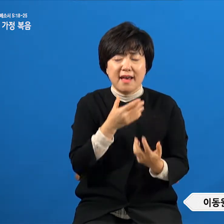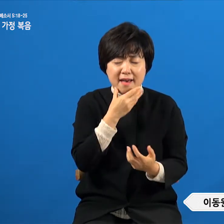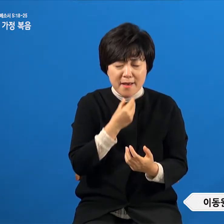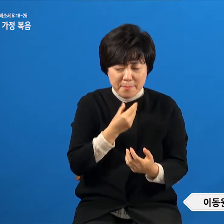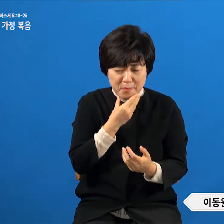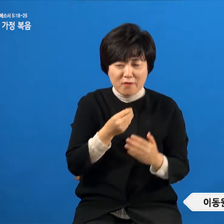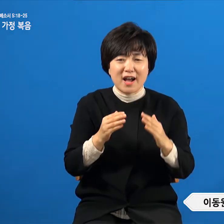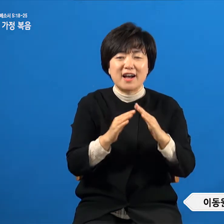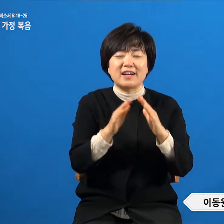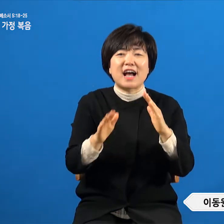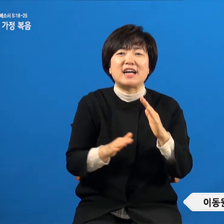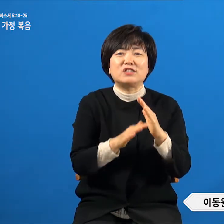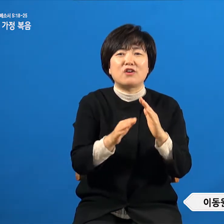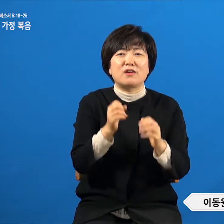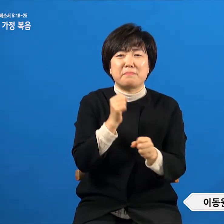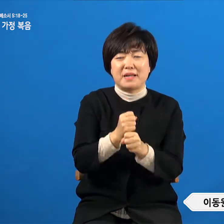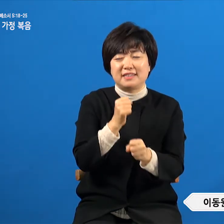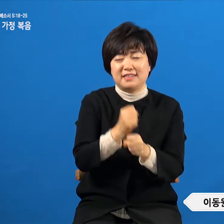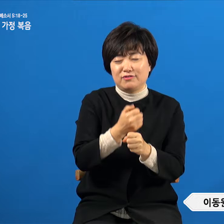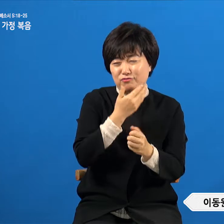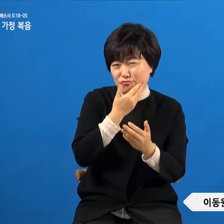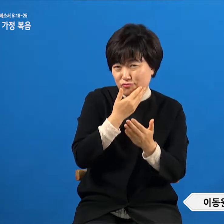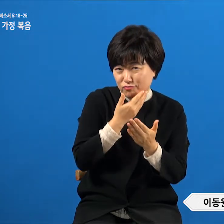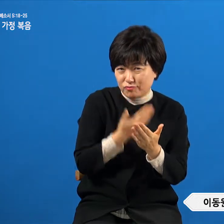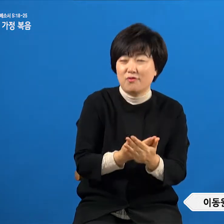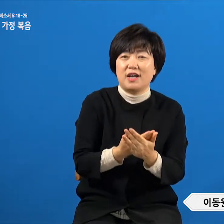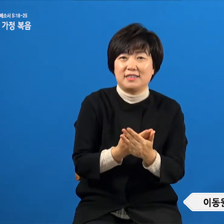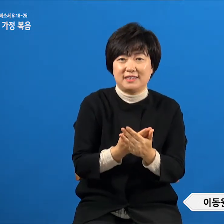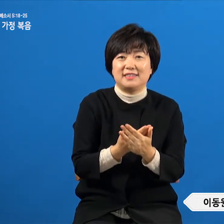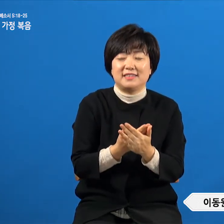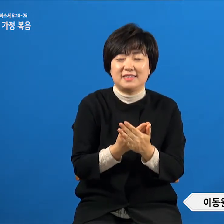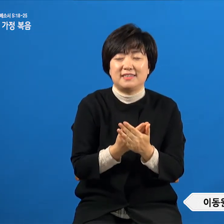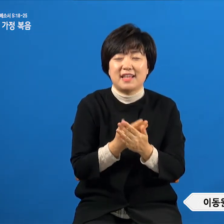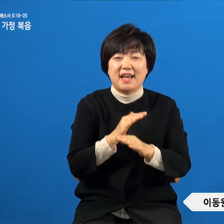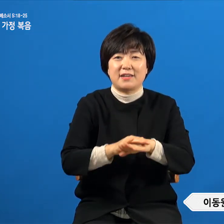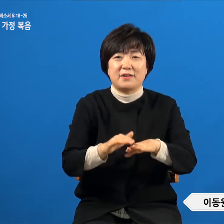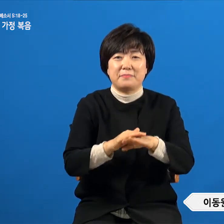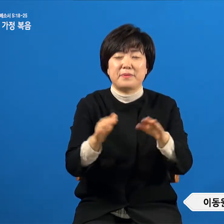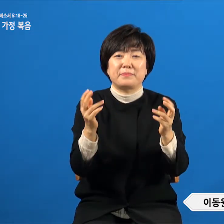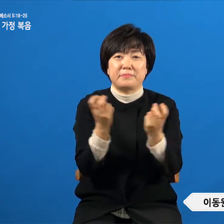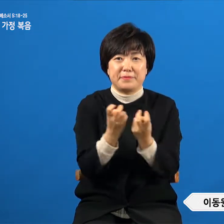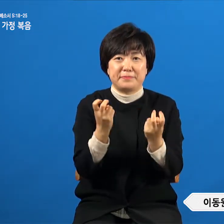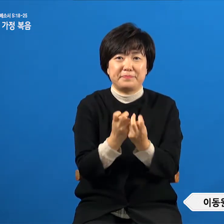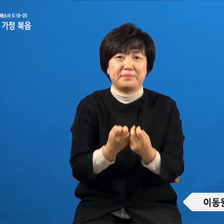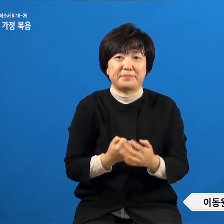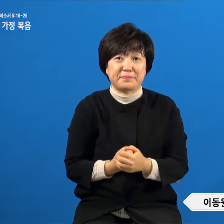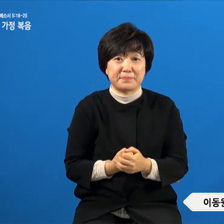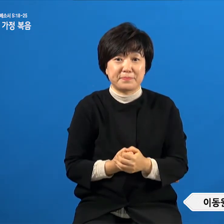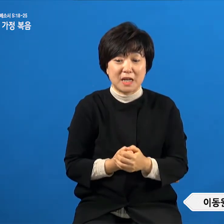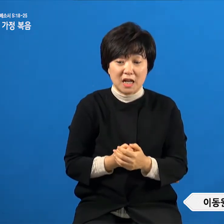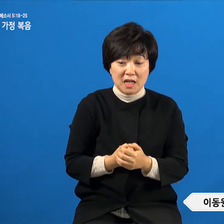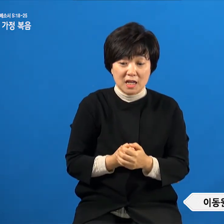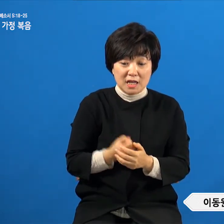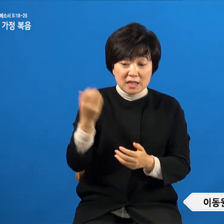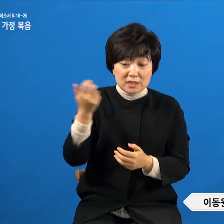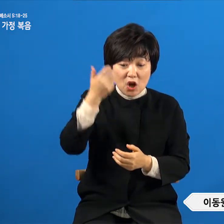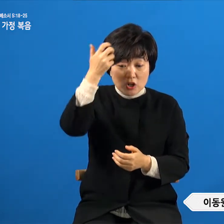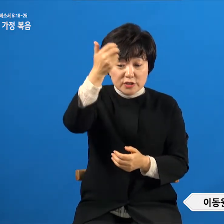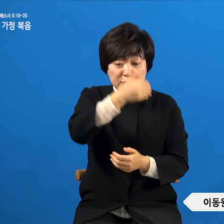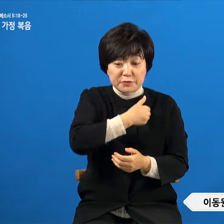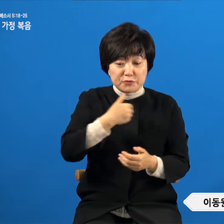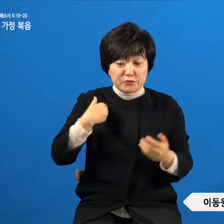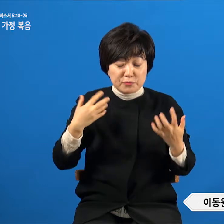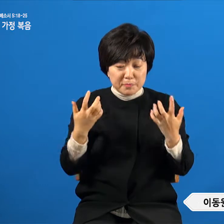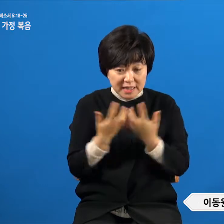해피 패밀리를 만들기 위한 가장 중요한 열쇠가 되는 명령입니다. 자, 그렇다면 이런 성령